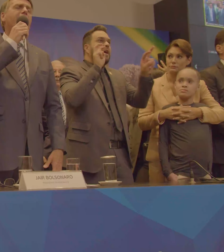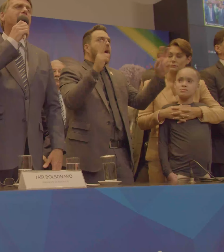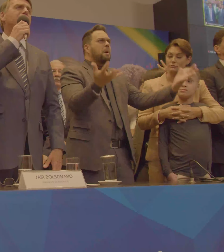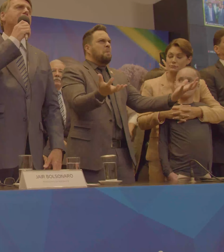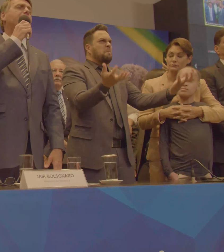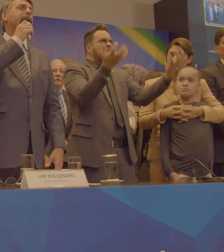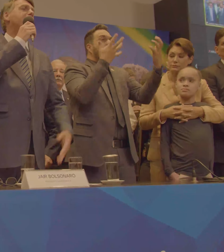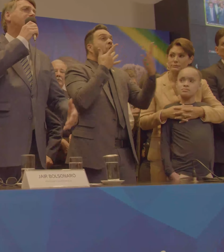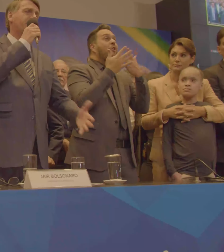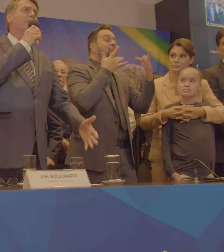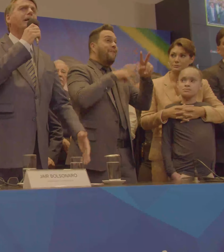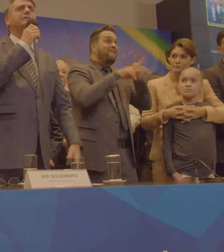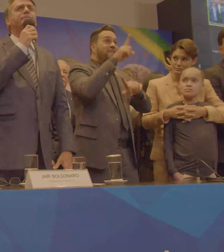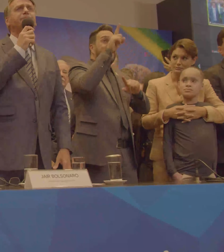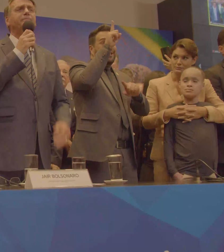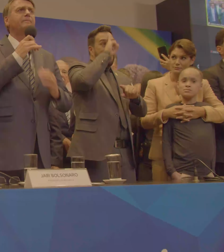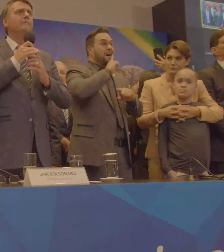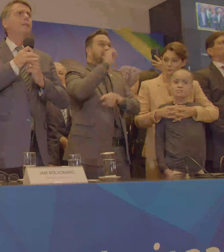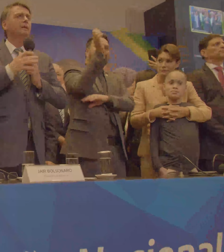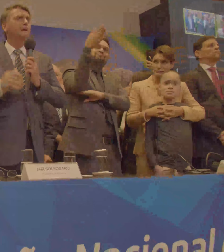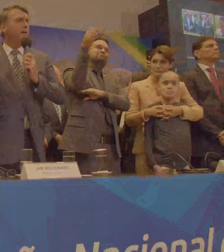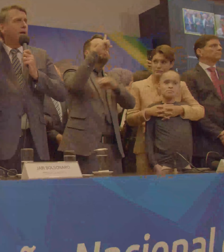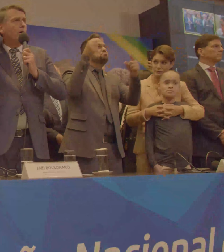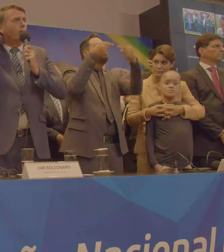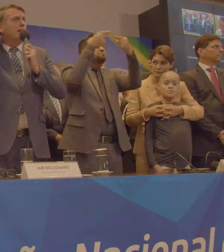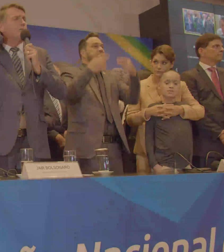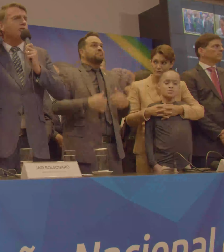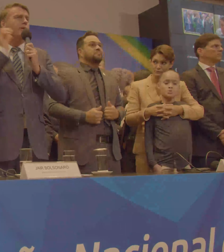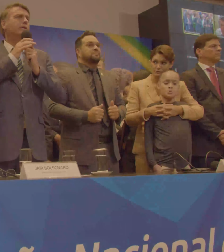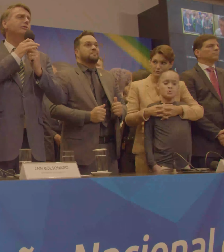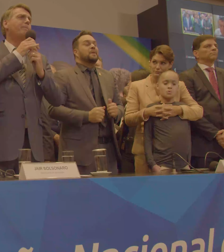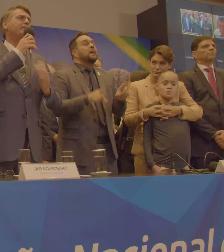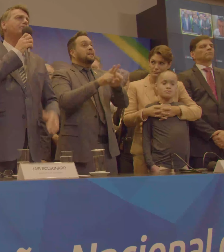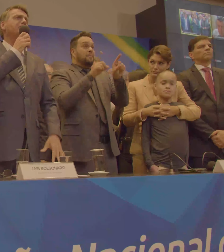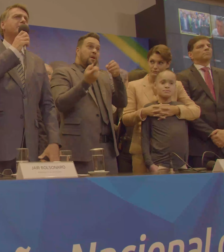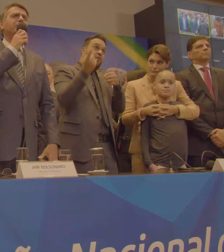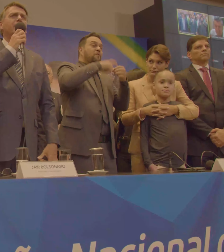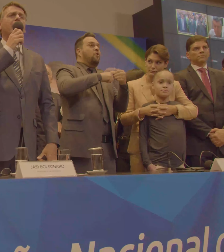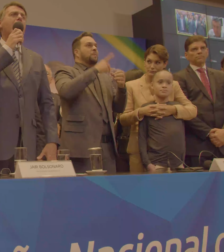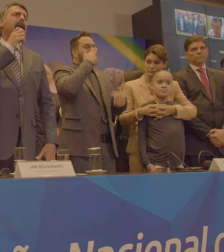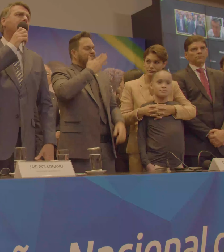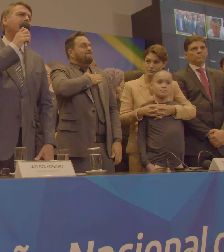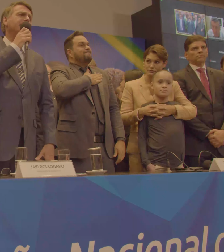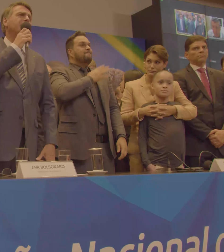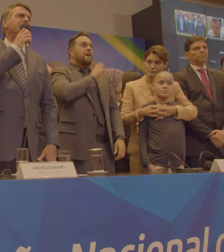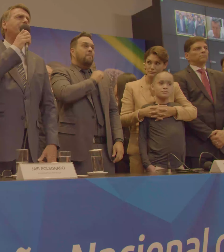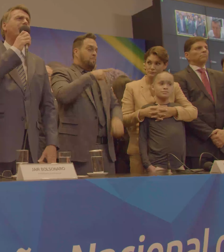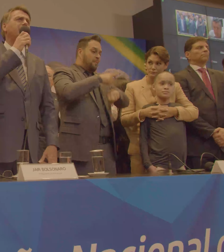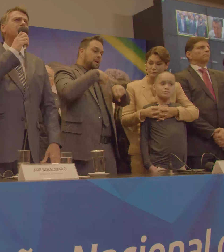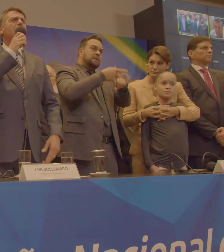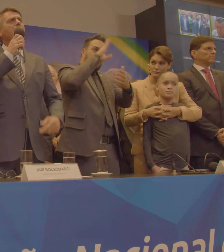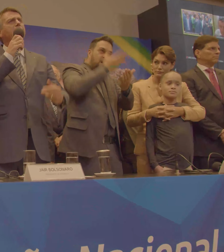e amarela de nossa bandeira tremulando. O ressurgimento do patriotismo, a crença no